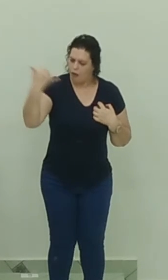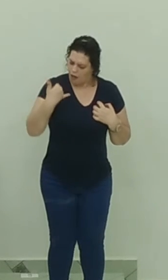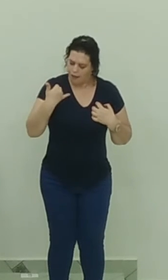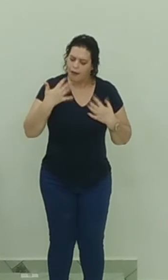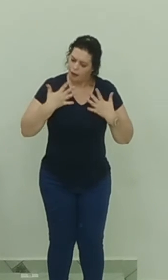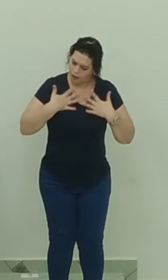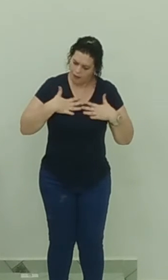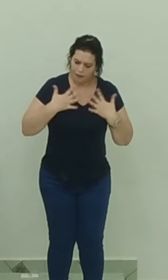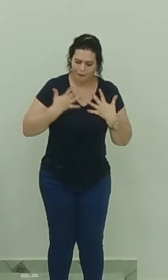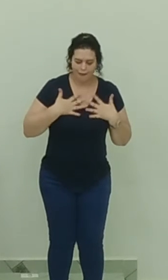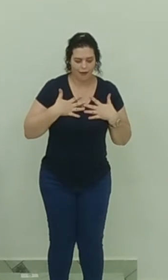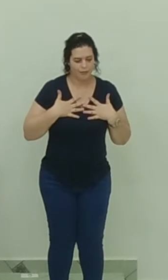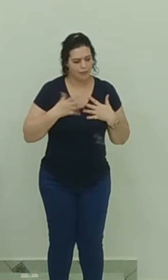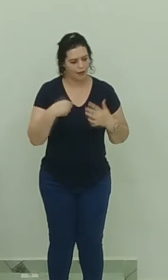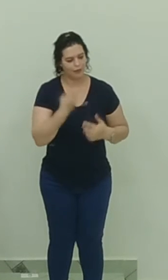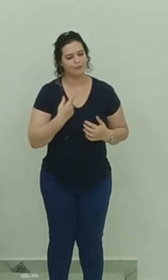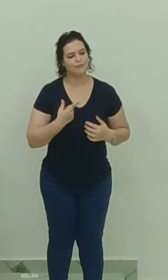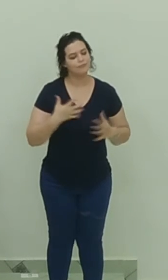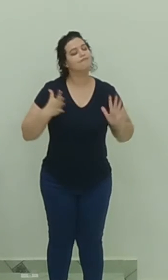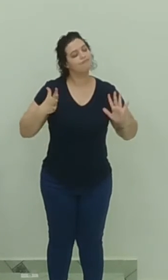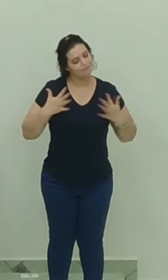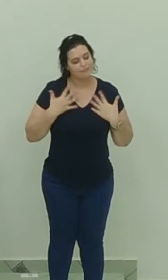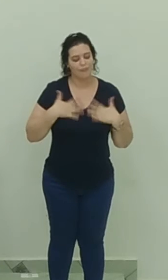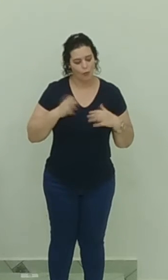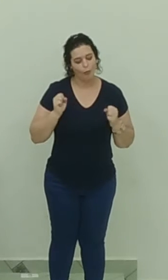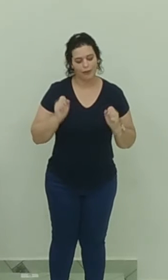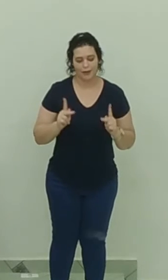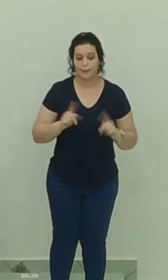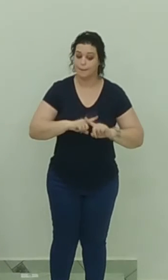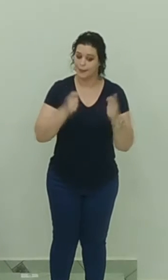ter barreira. É o Deus.